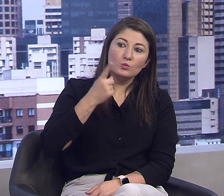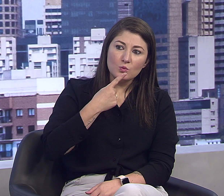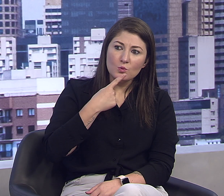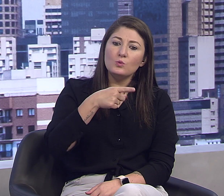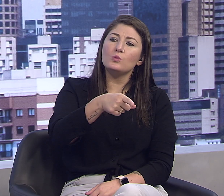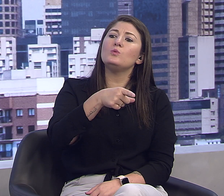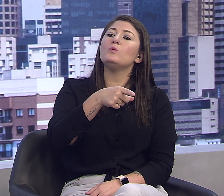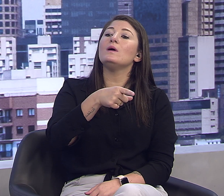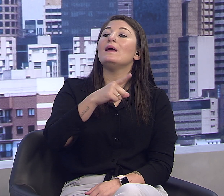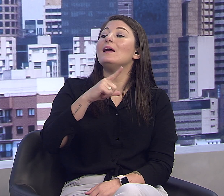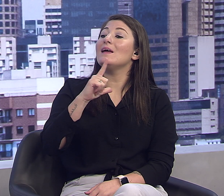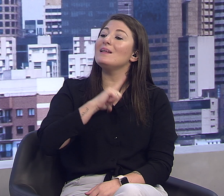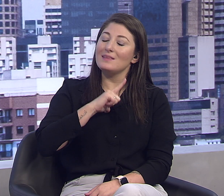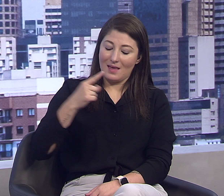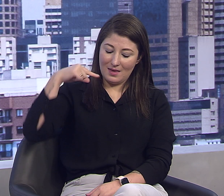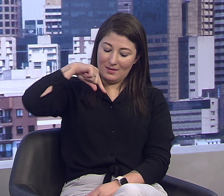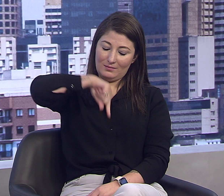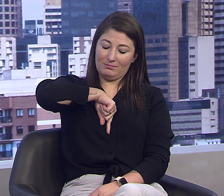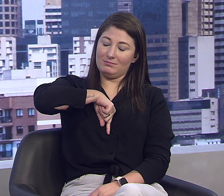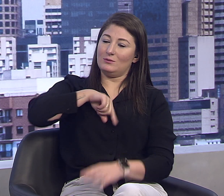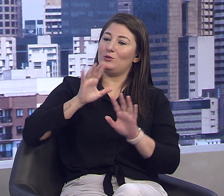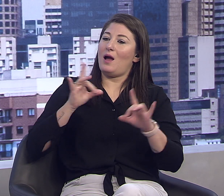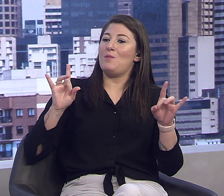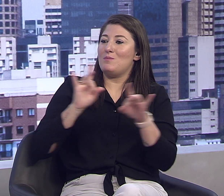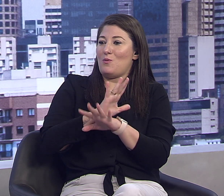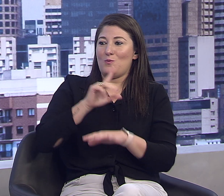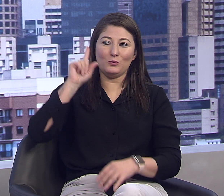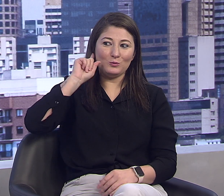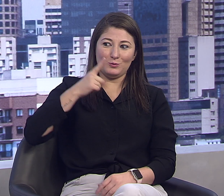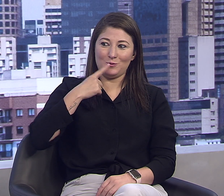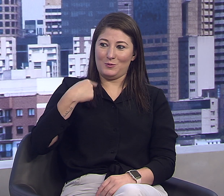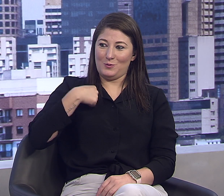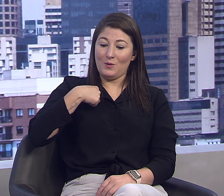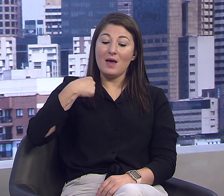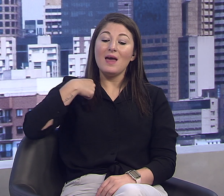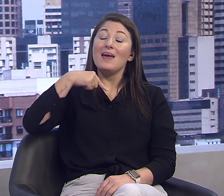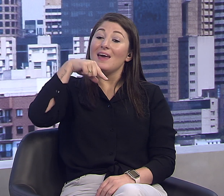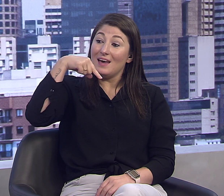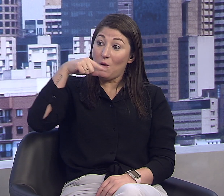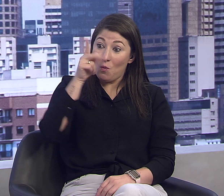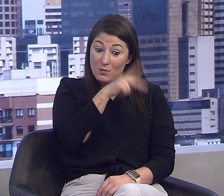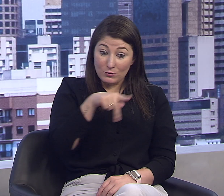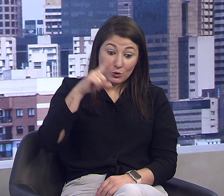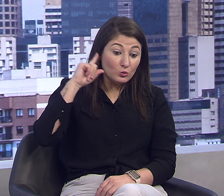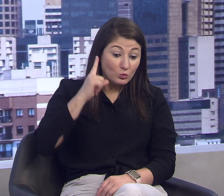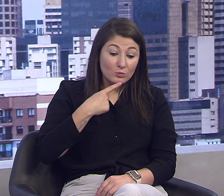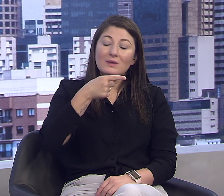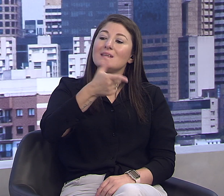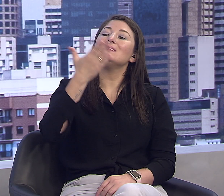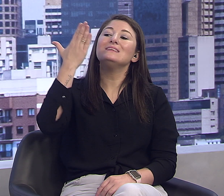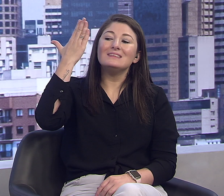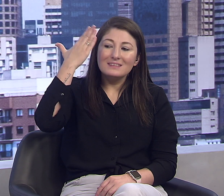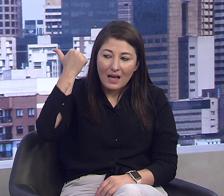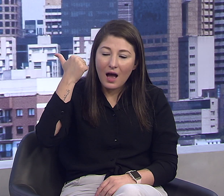porque o professor surdo, ele tem na sua subjetividade a identidade